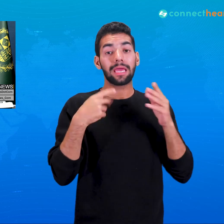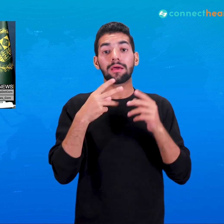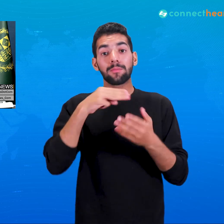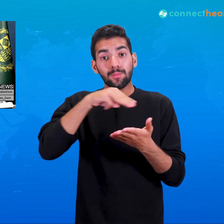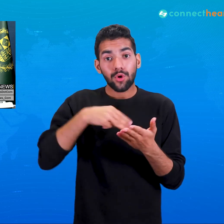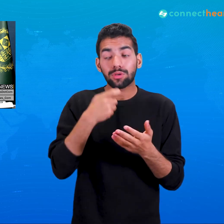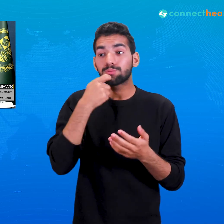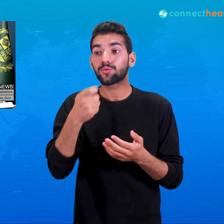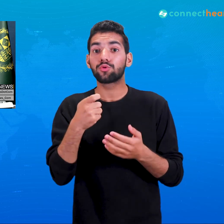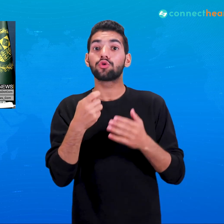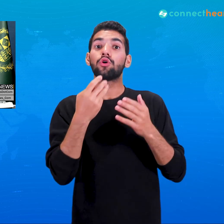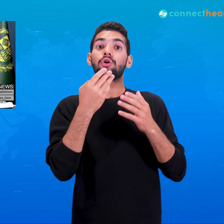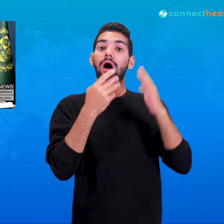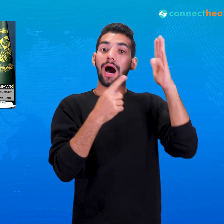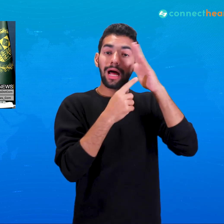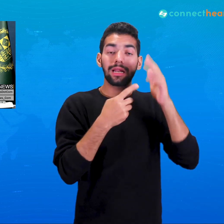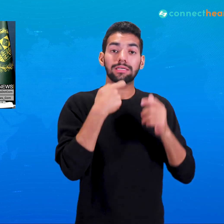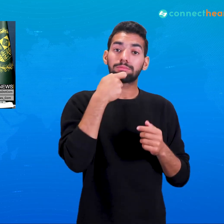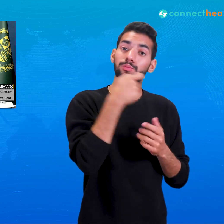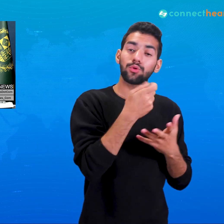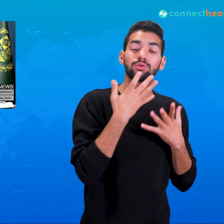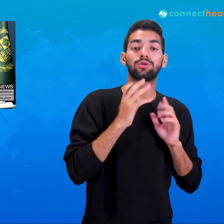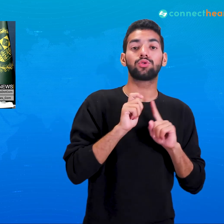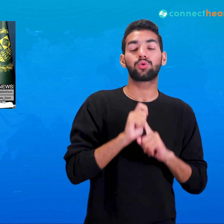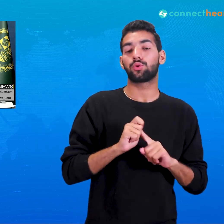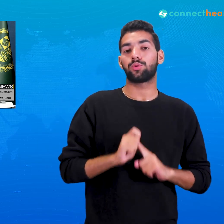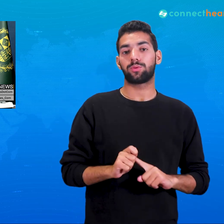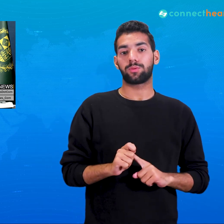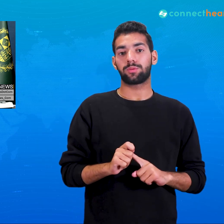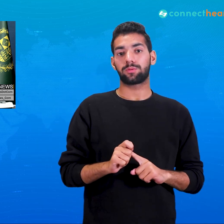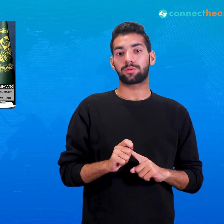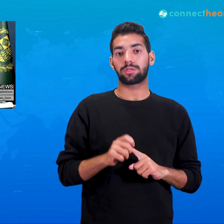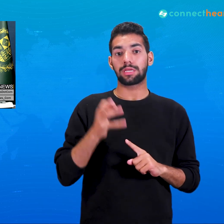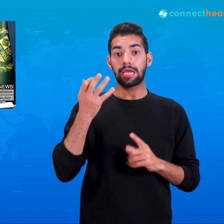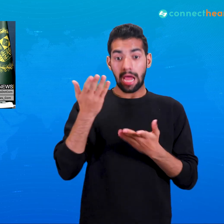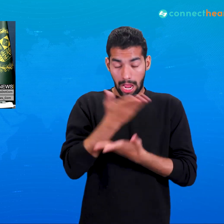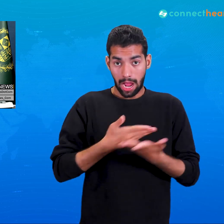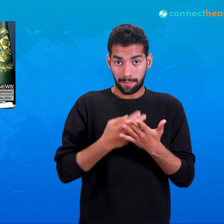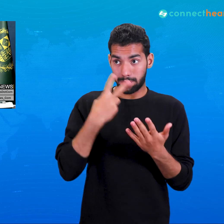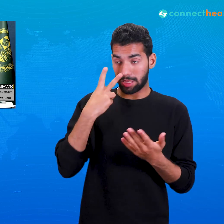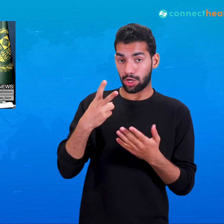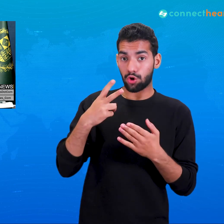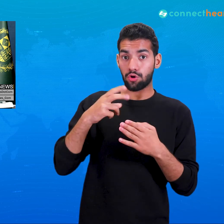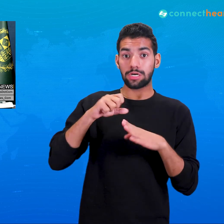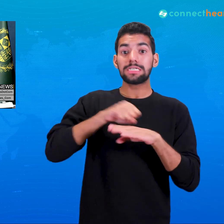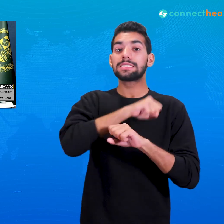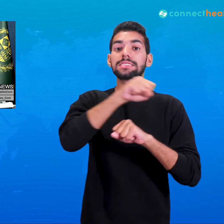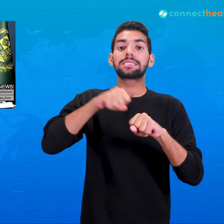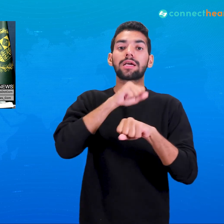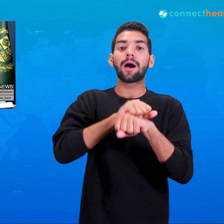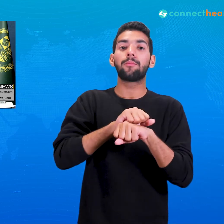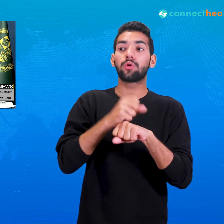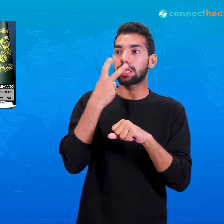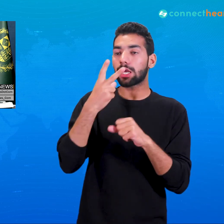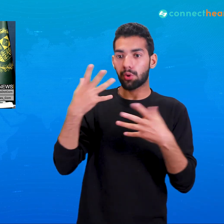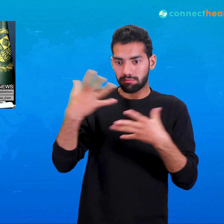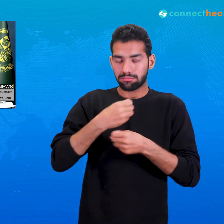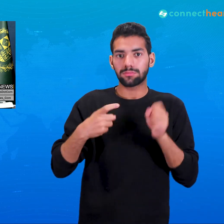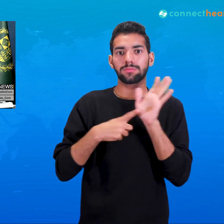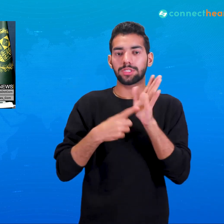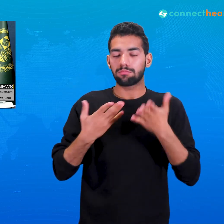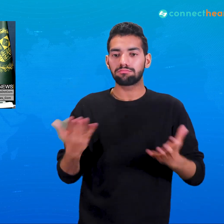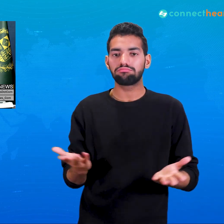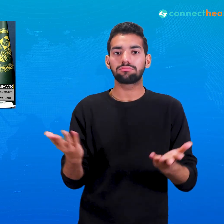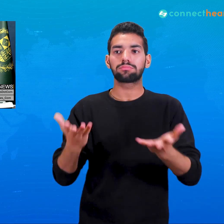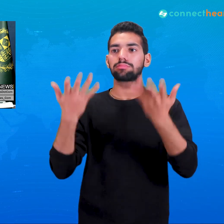سے اور اللہ سے غداری کروں گا۔ آج اگر آپ نے دیکھنا ہے یہ جو کامیاب معاشرے ہیں، سنگاپور جو ہمارے سامنے اوپر